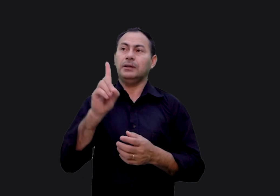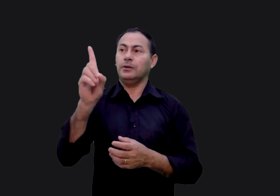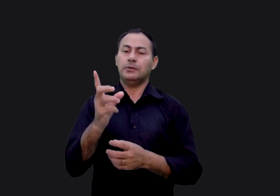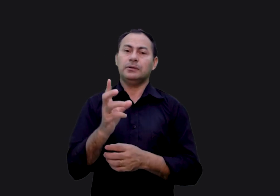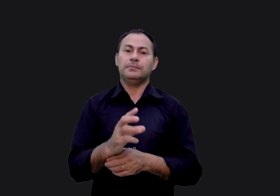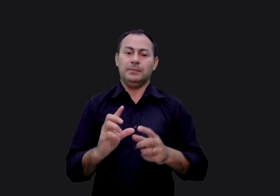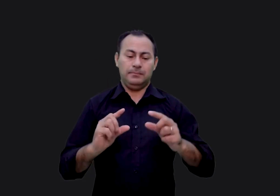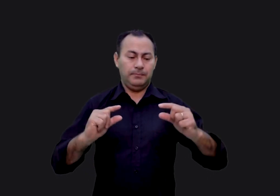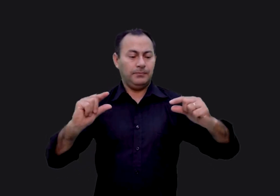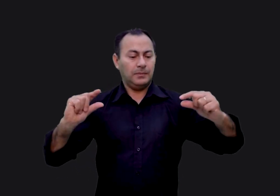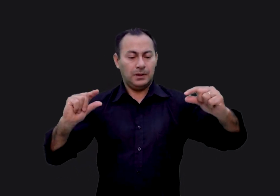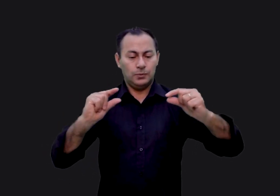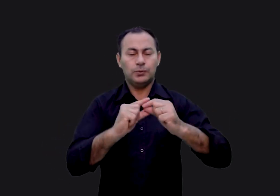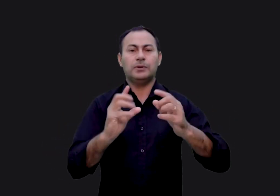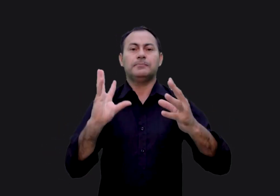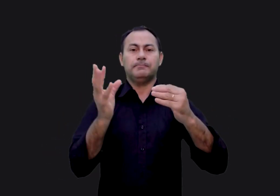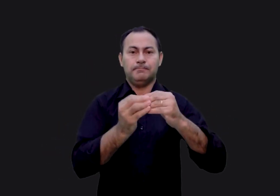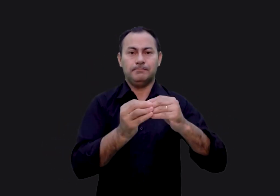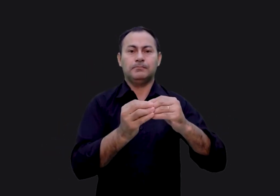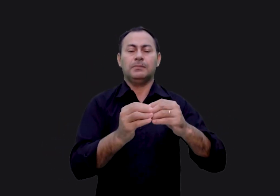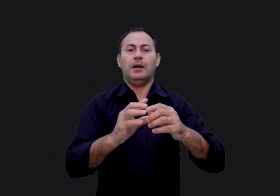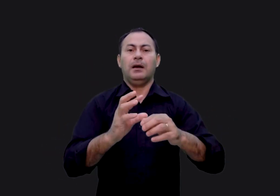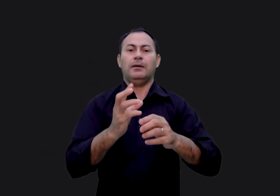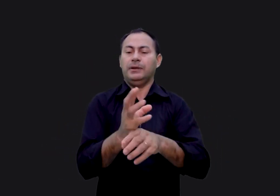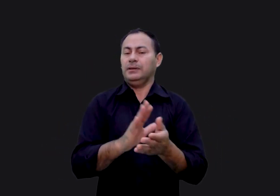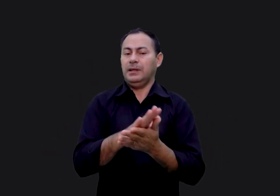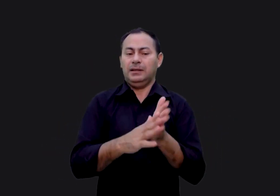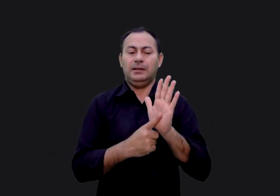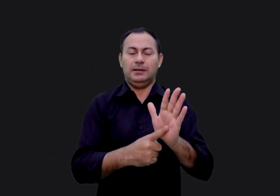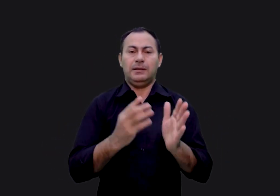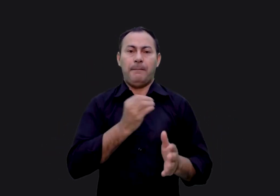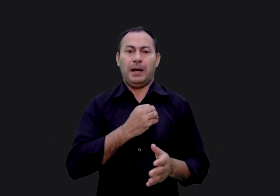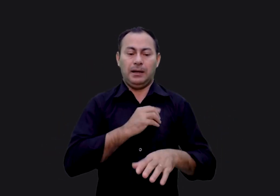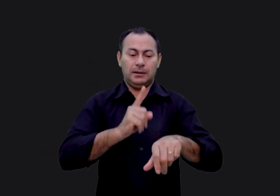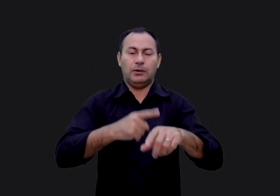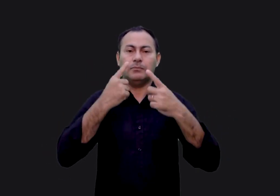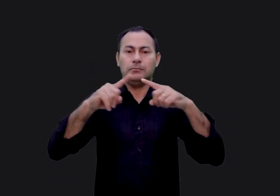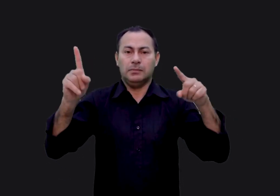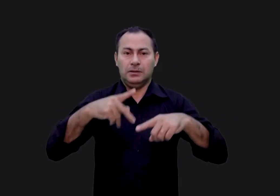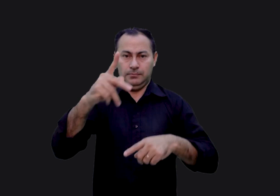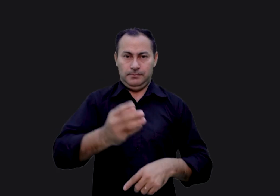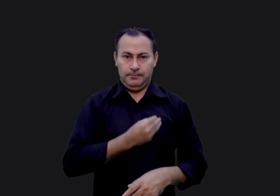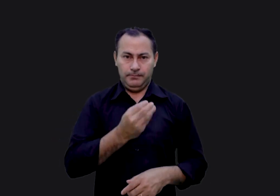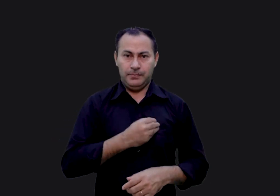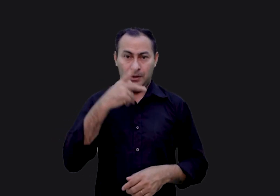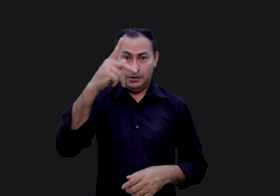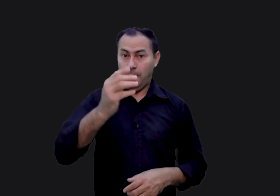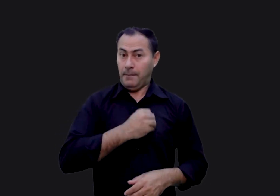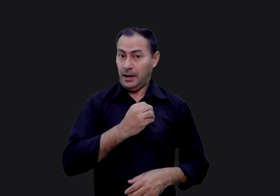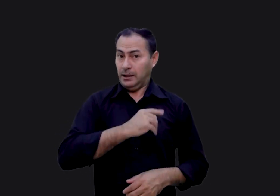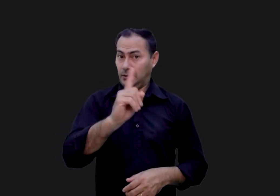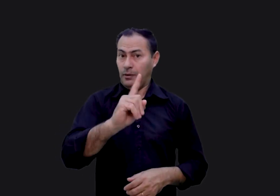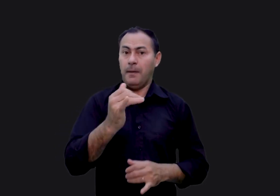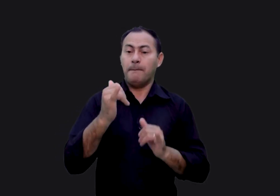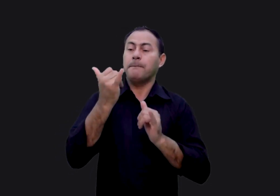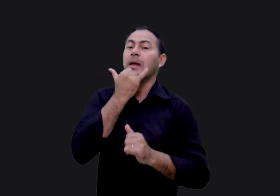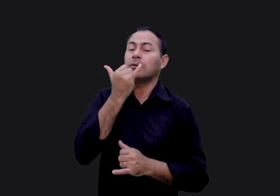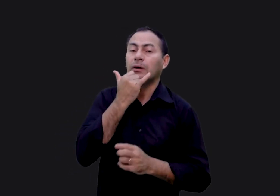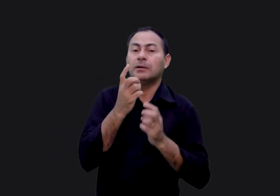Deus emendaria a fita para que não houvesse nenhum sinal de pecado na hora de tocá-la. O seu pecado não é apenas perdoado, é